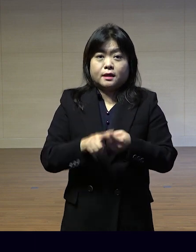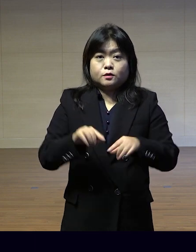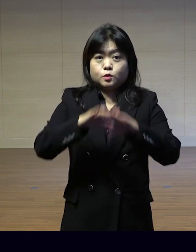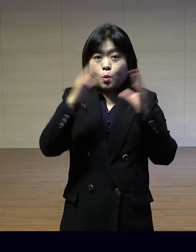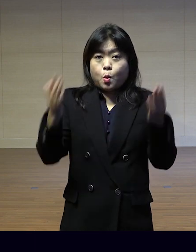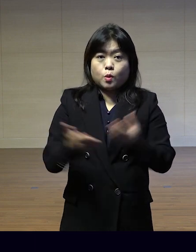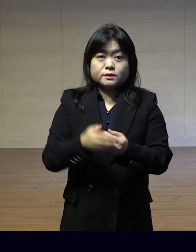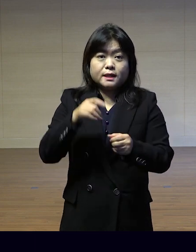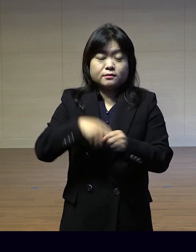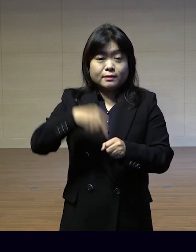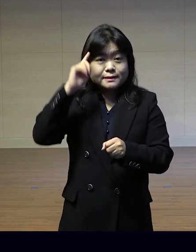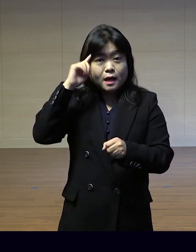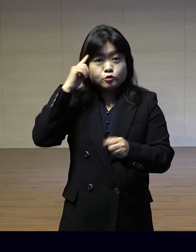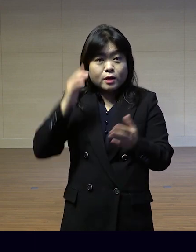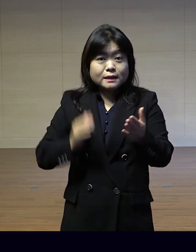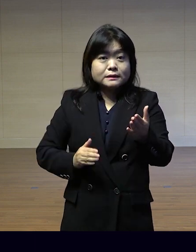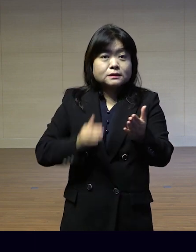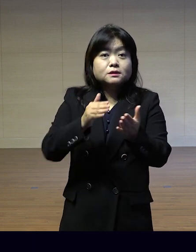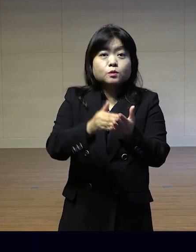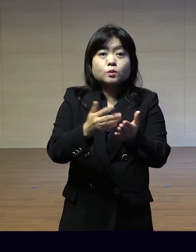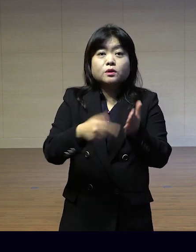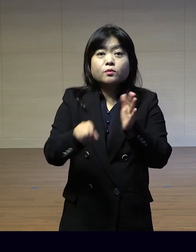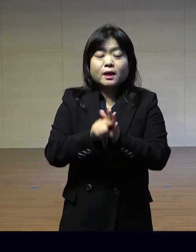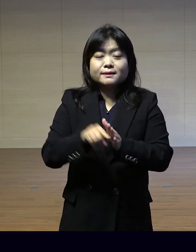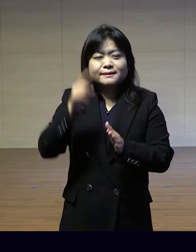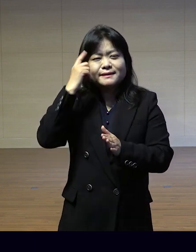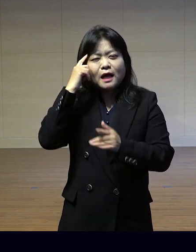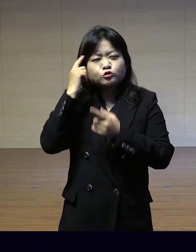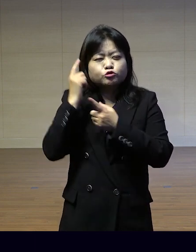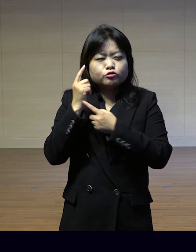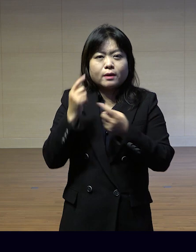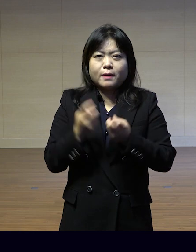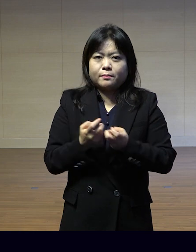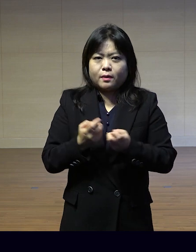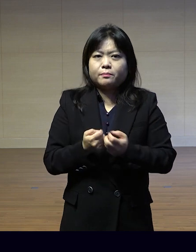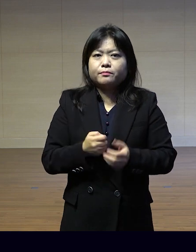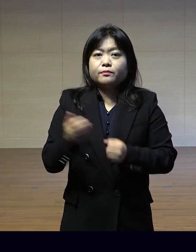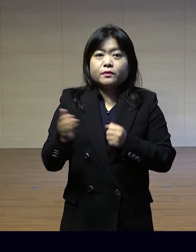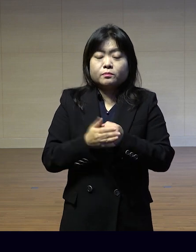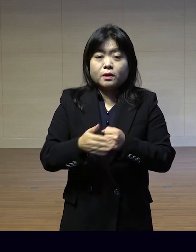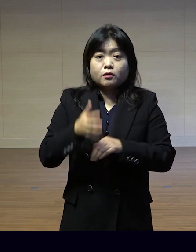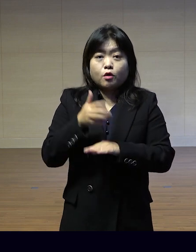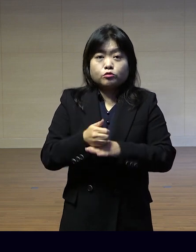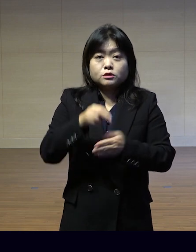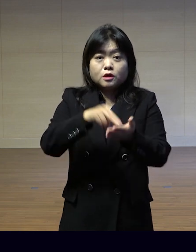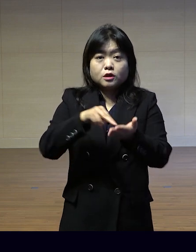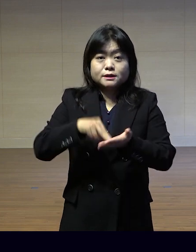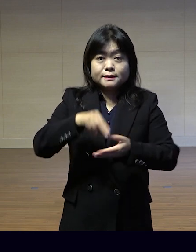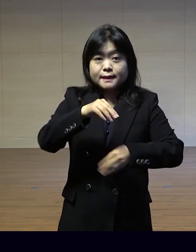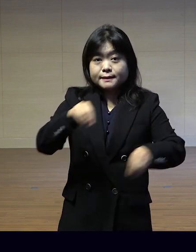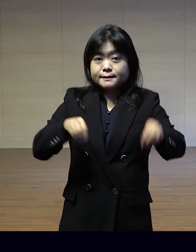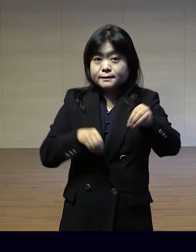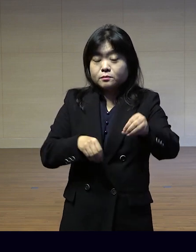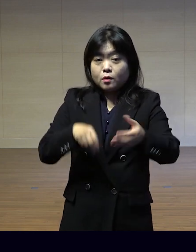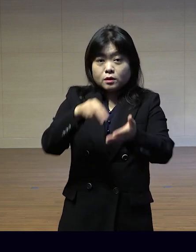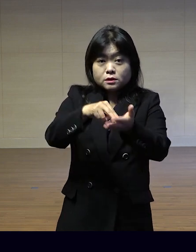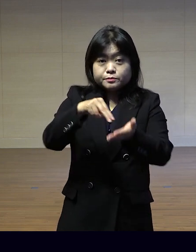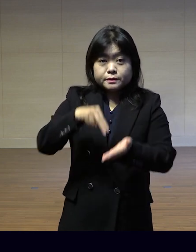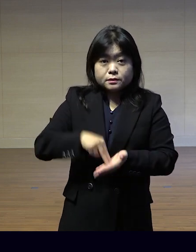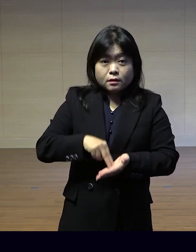총체적인 사유에 이르고자 하는 우리 사유의 방법이기 때문에 결국 역지사지하는 상대편의